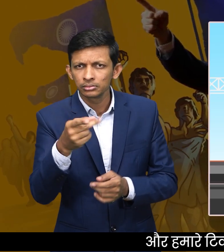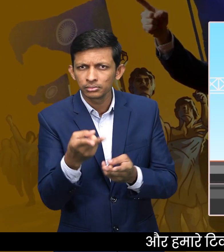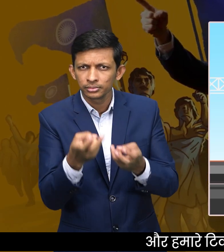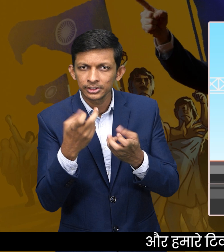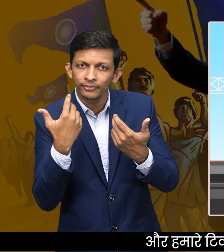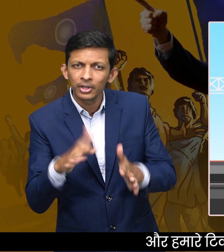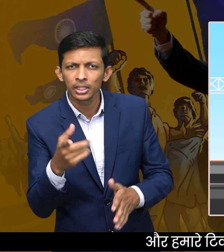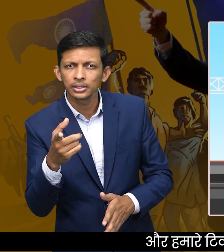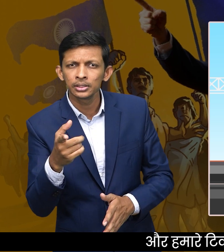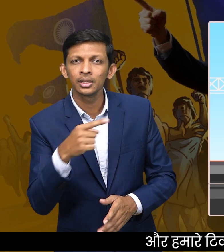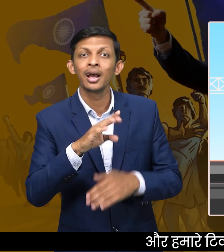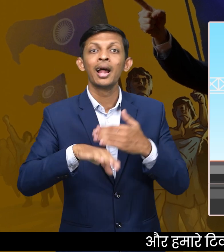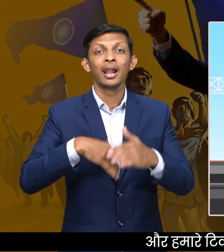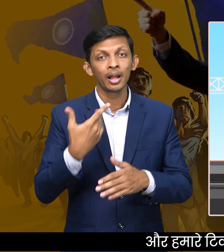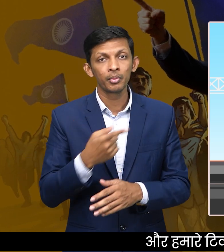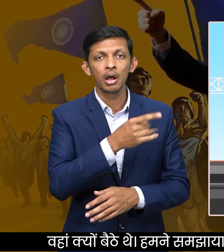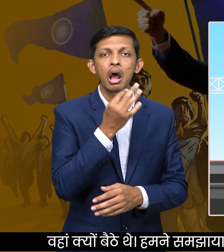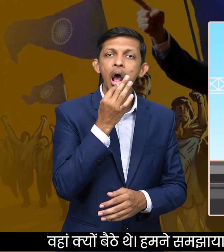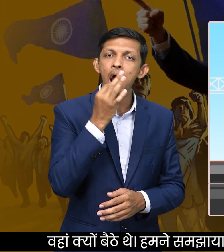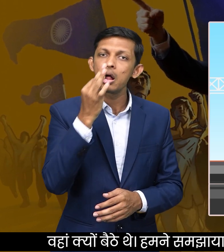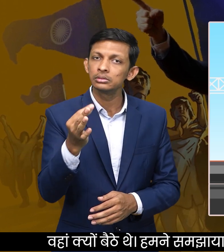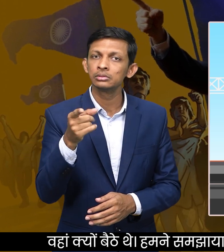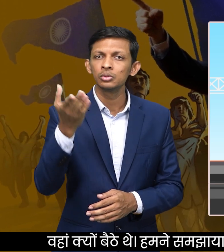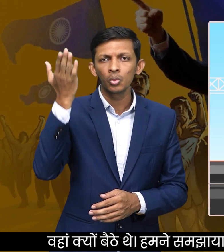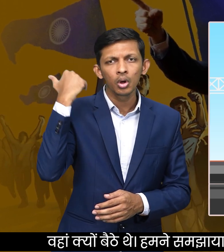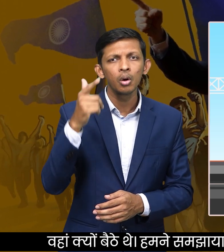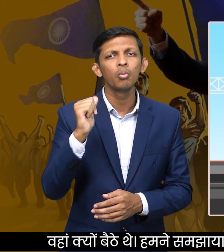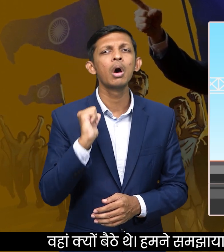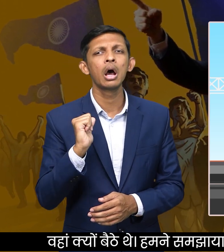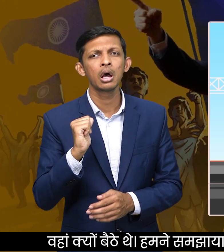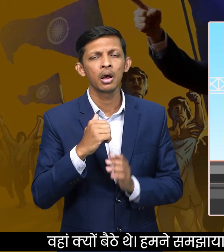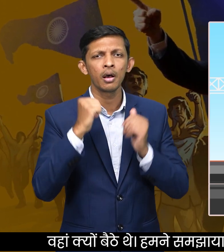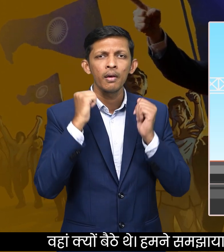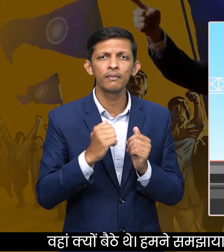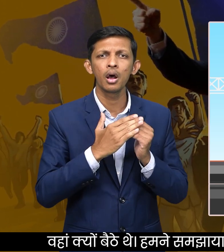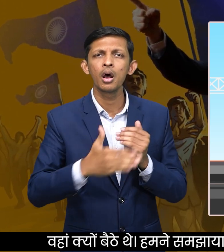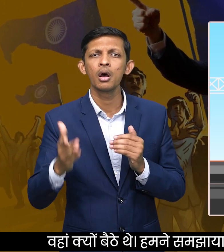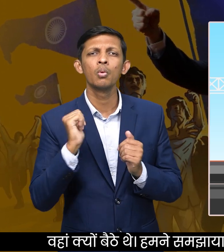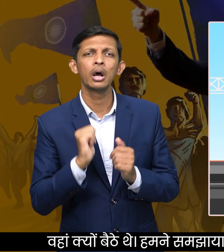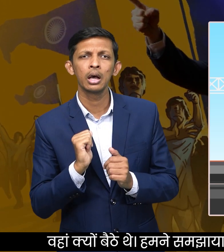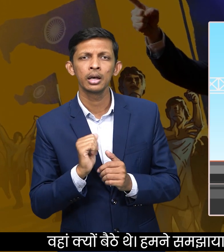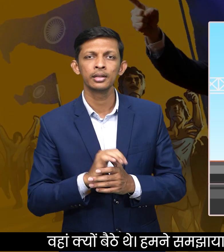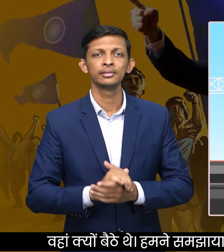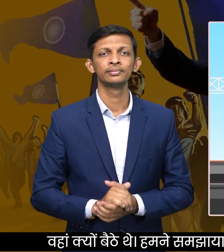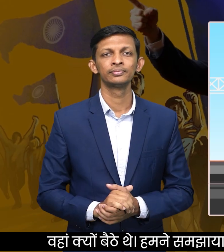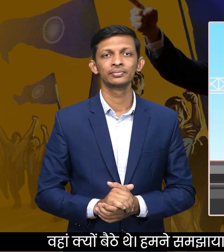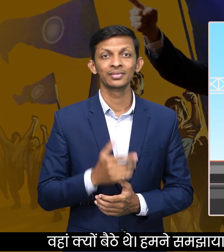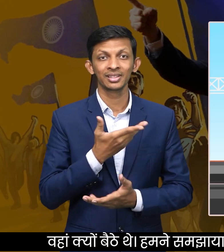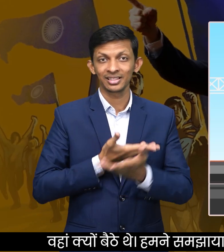फिर उसने पूछा कि हम वहाँ क्यों बैठे थे। हमने समझाया कि हम कोरेगांव जाने की कोशिश कर रहे